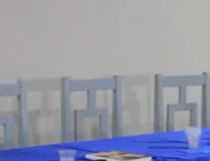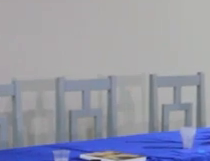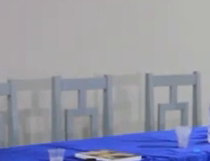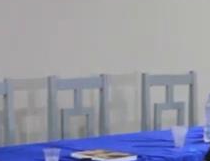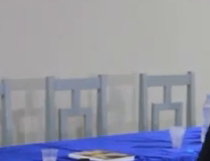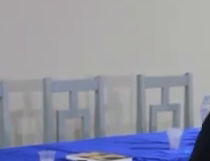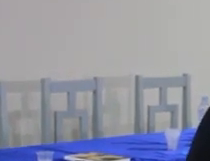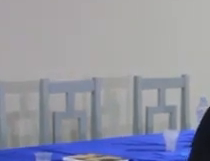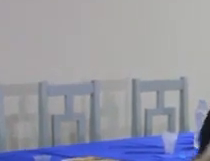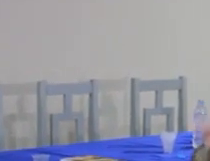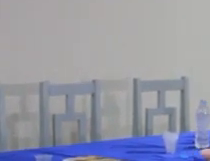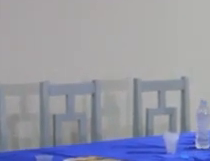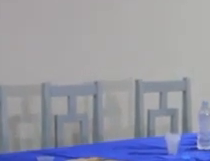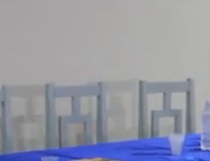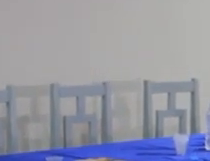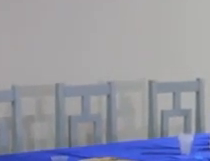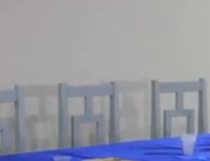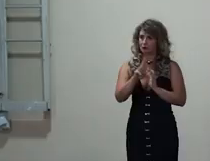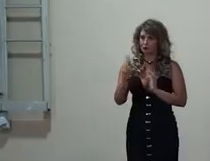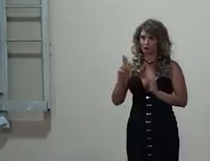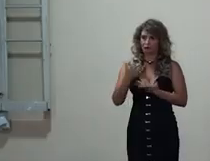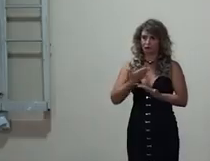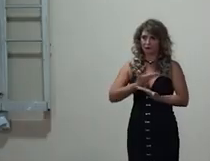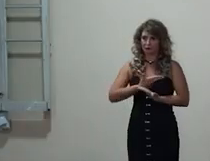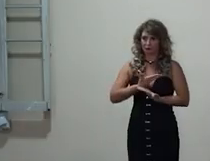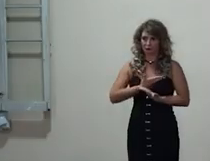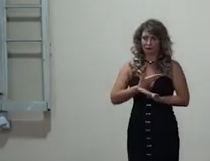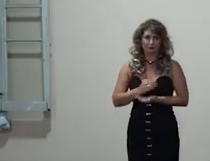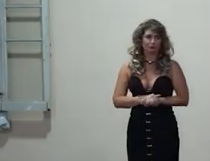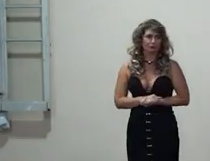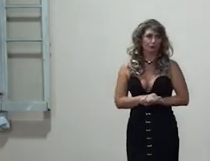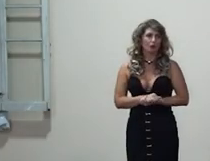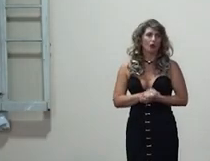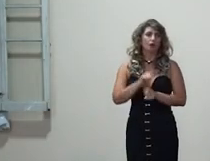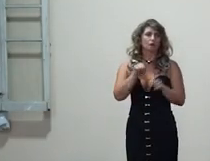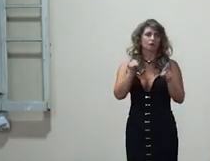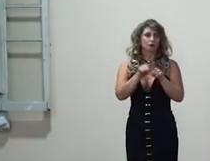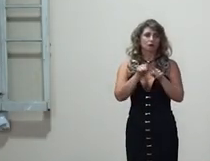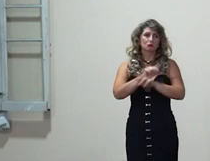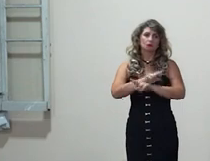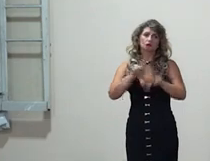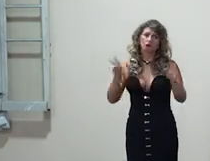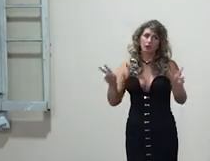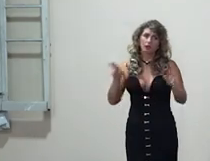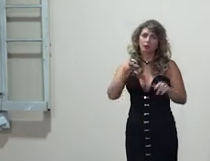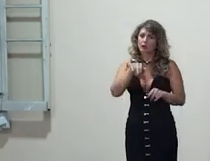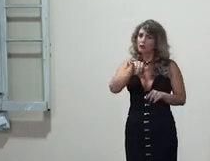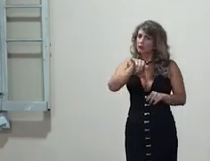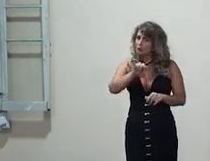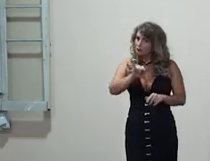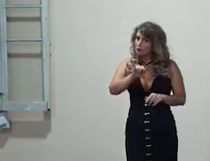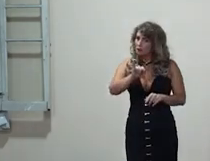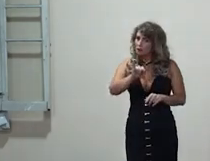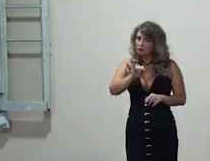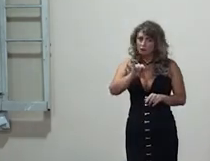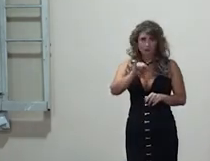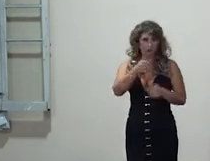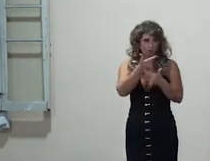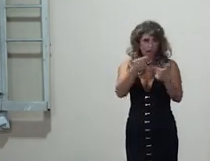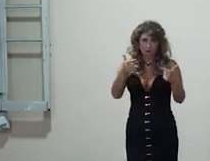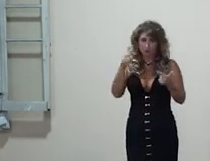qualquer apresentação. Meu nobre amigo. Então, aí está a diferença. Se não nos fizesse